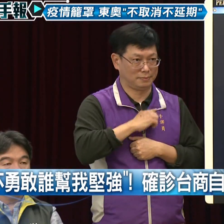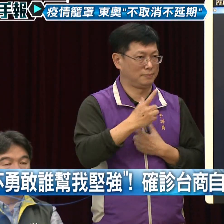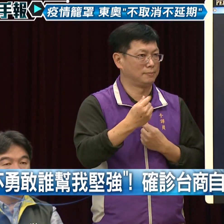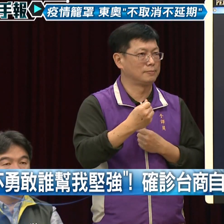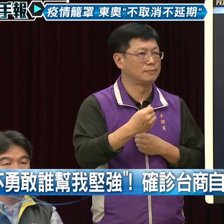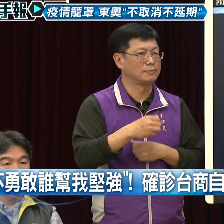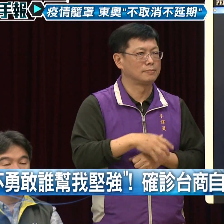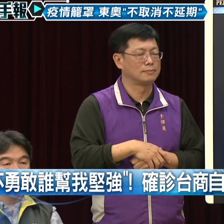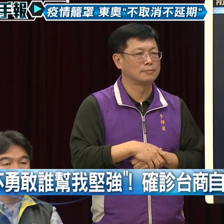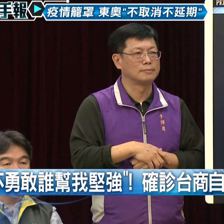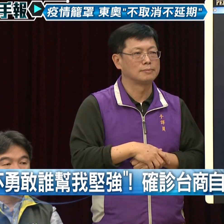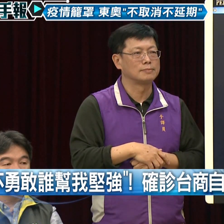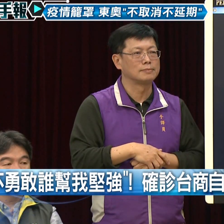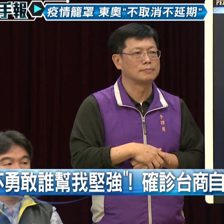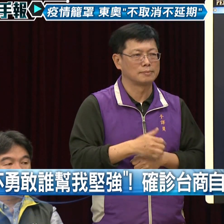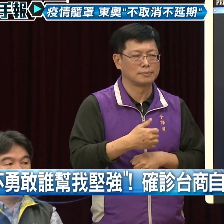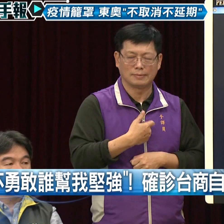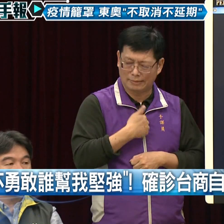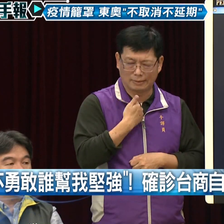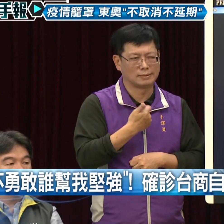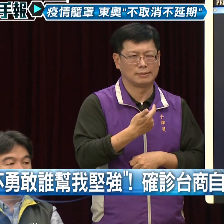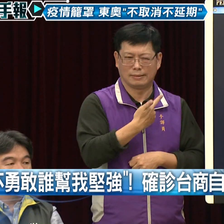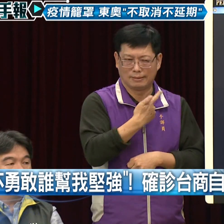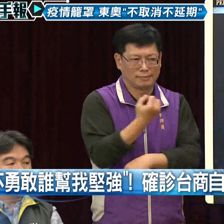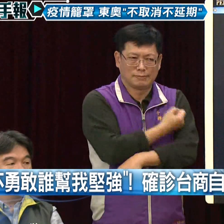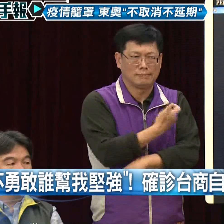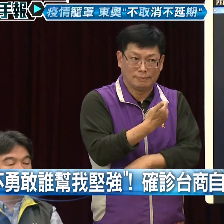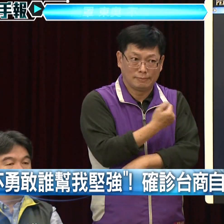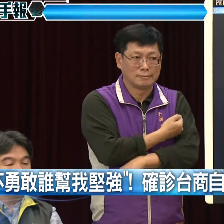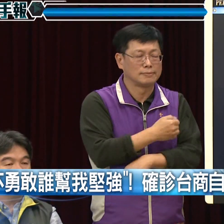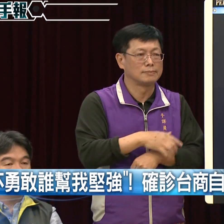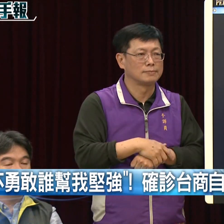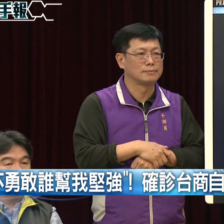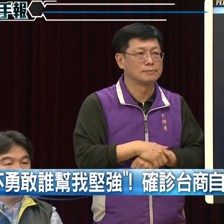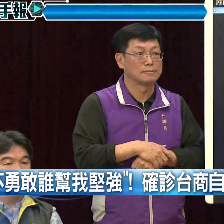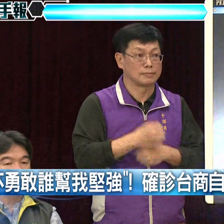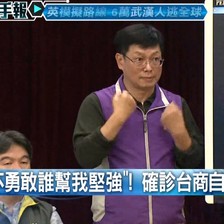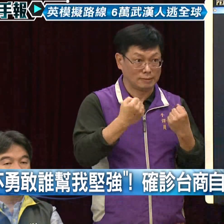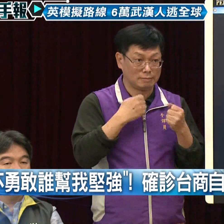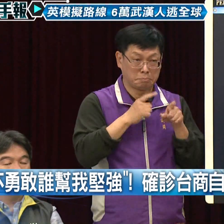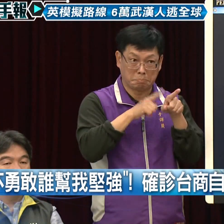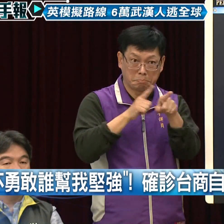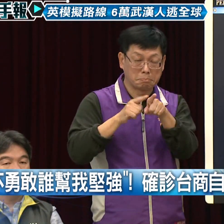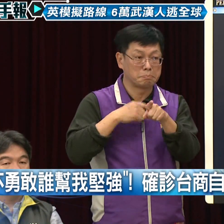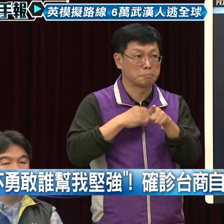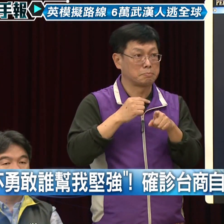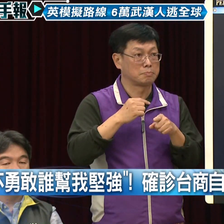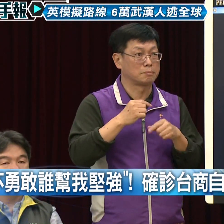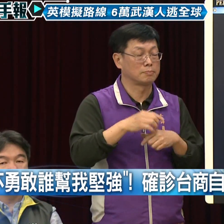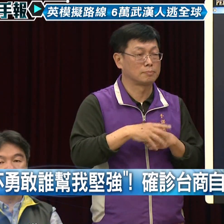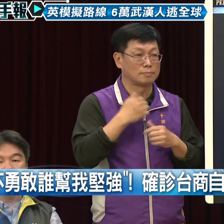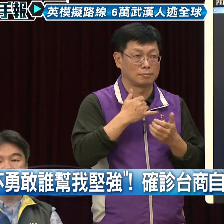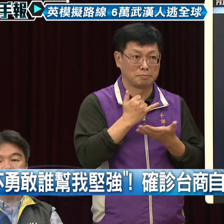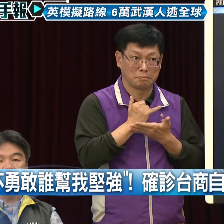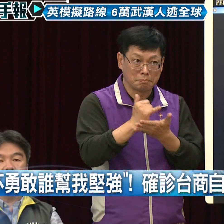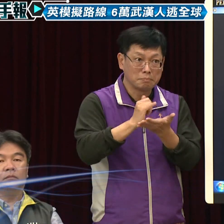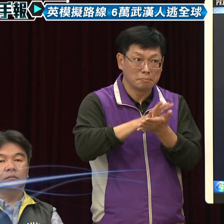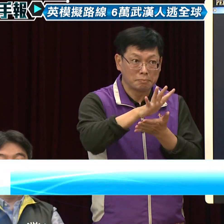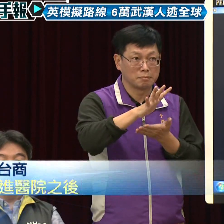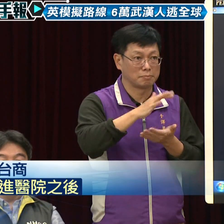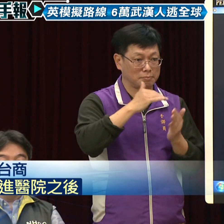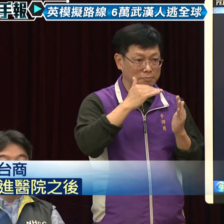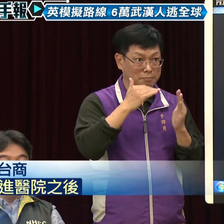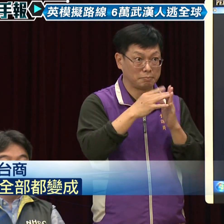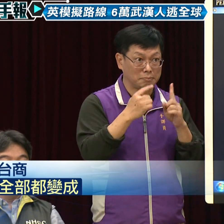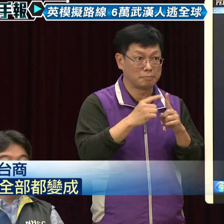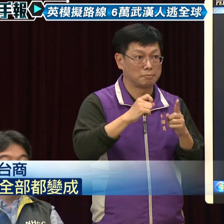打倒病魔的坚强意志，第十例病患痊愈出院，道出心路历程。 出进院之后，家人全